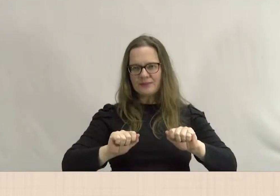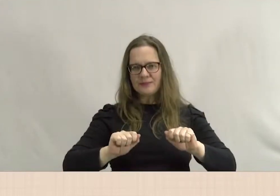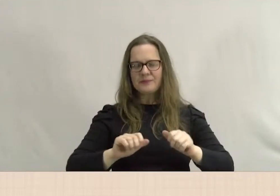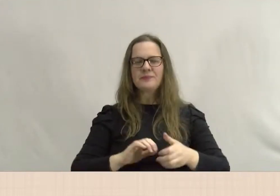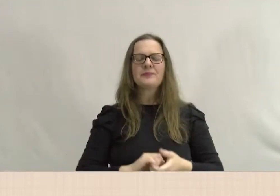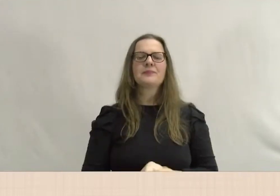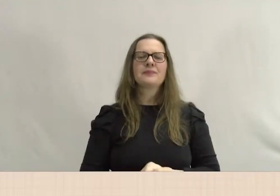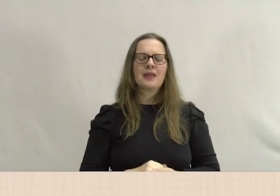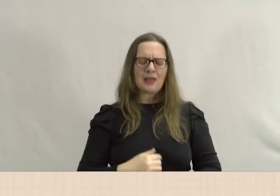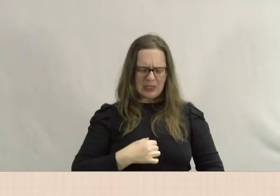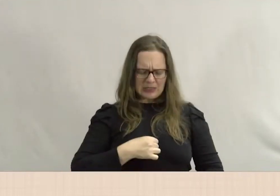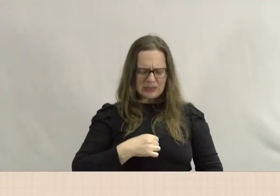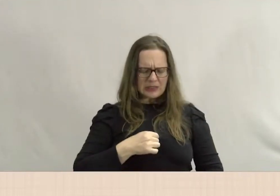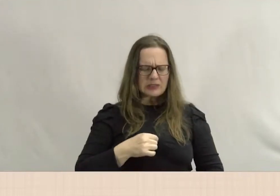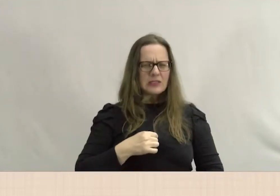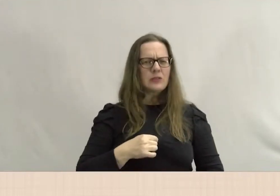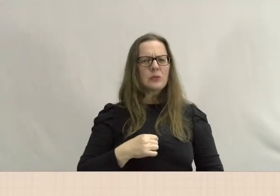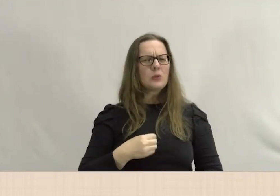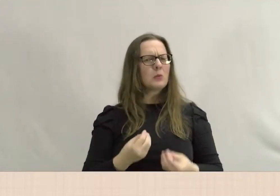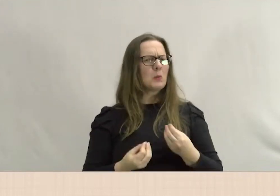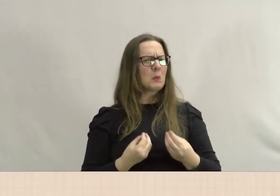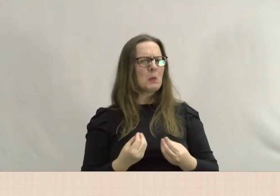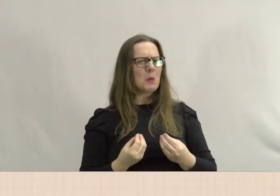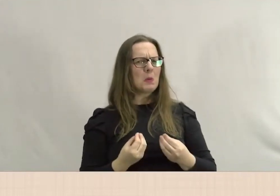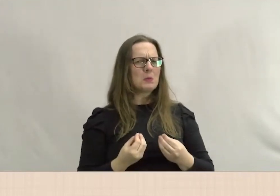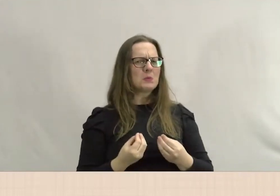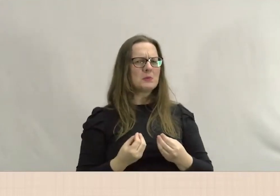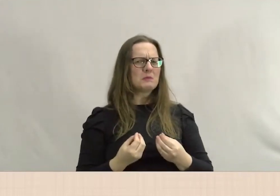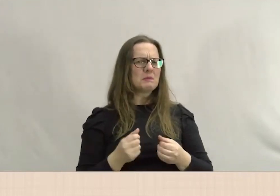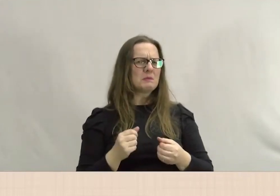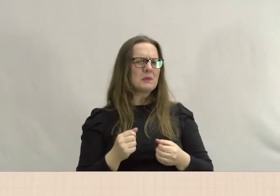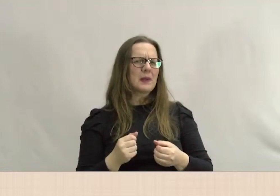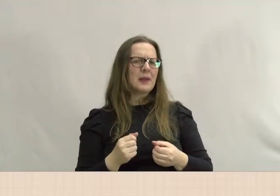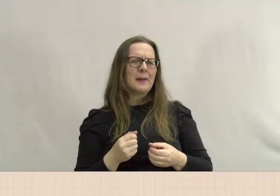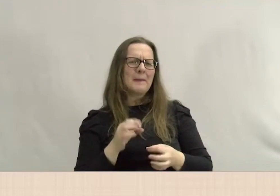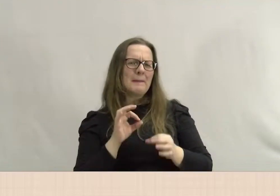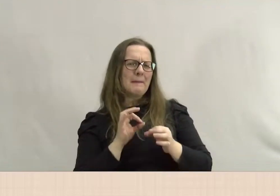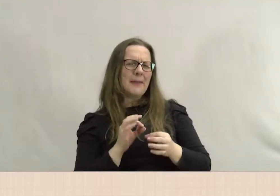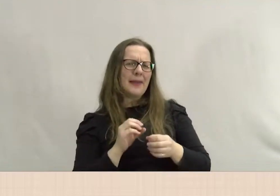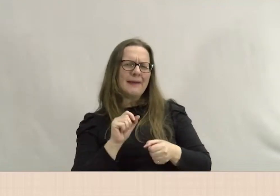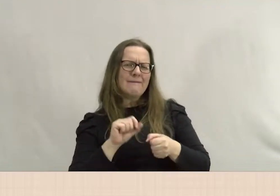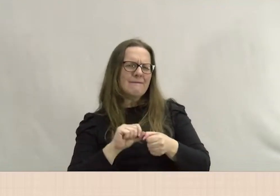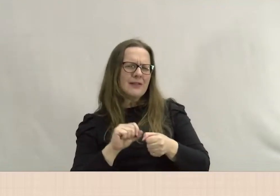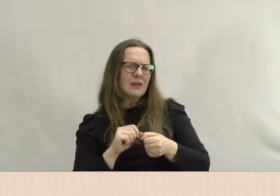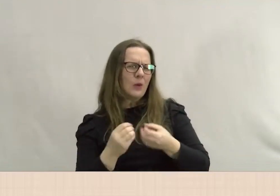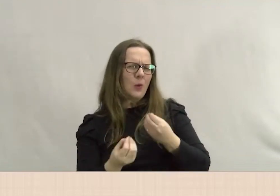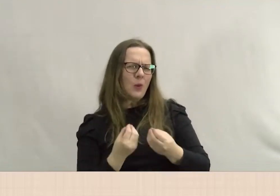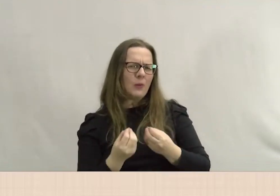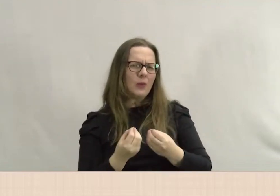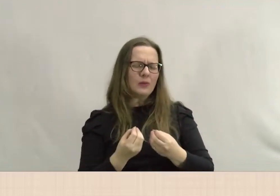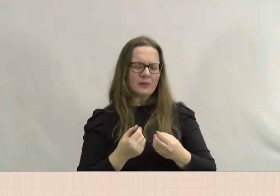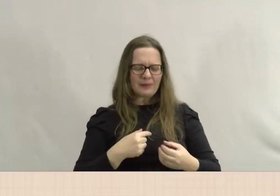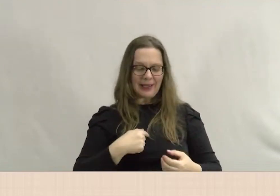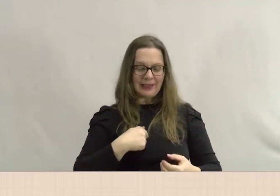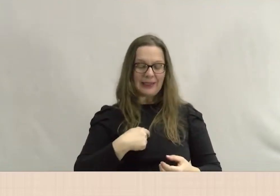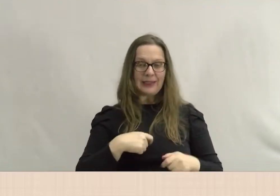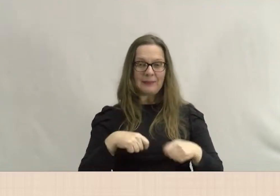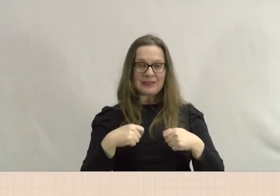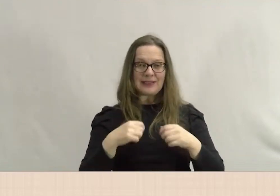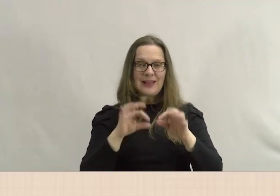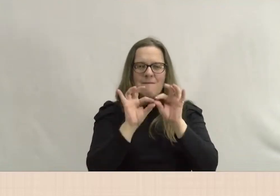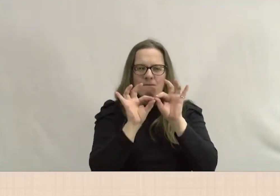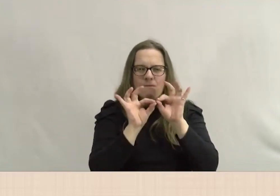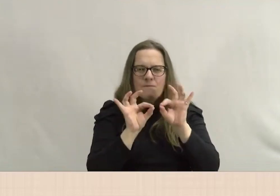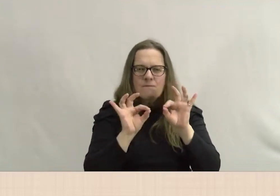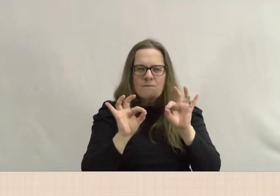Esse tecido vem dos fios longitudinais entrelaçando-se